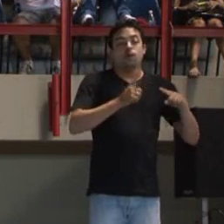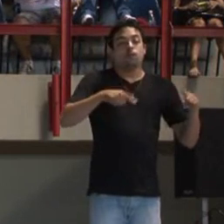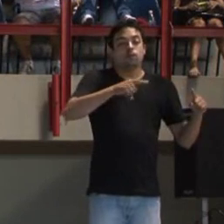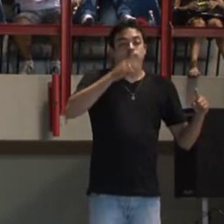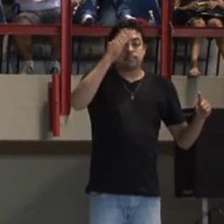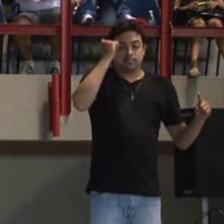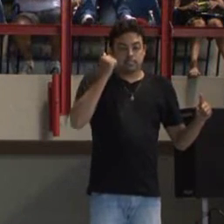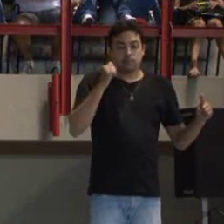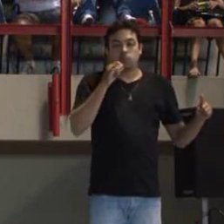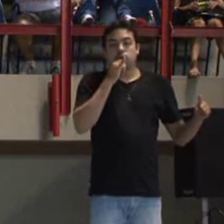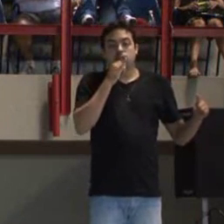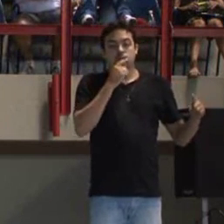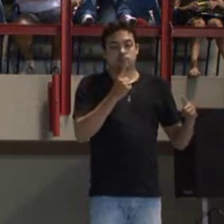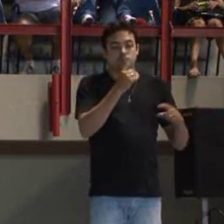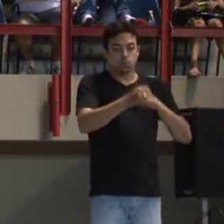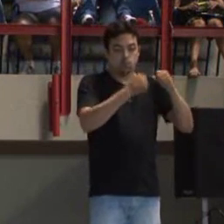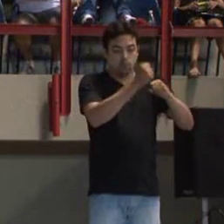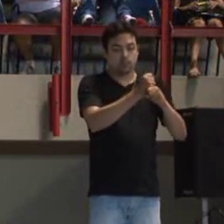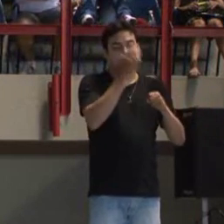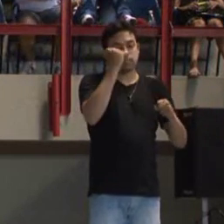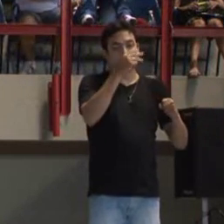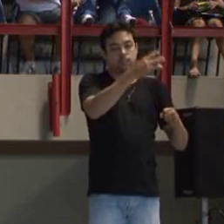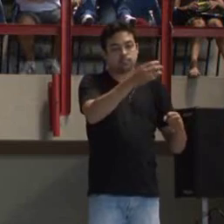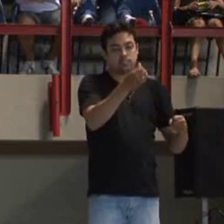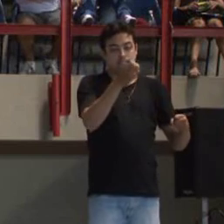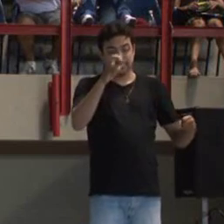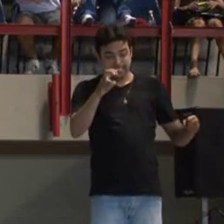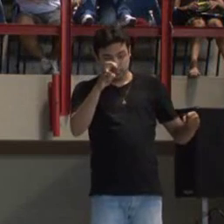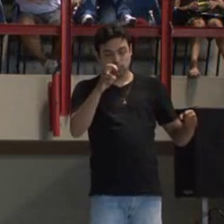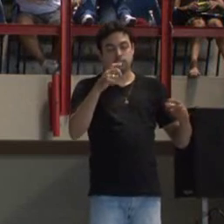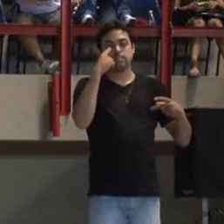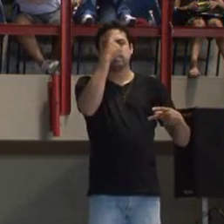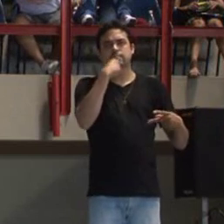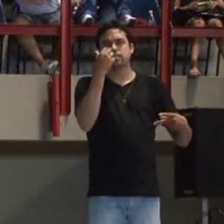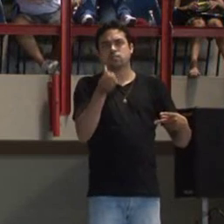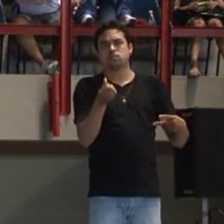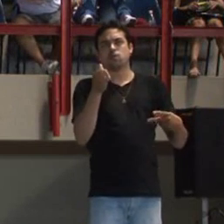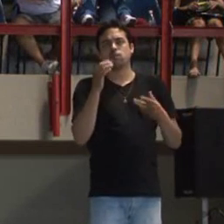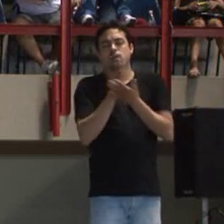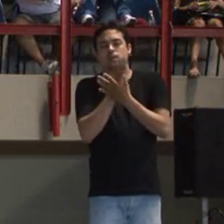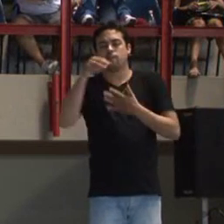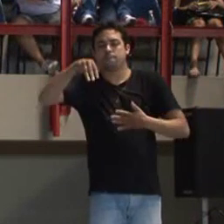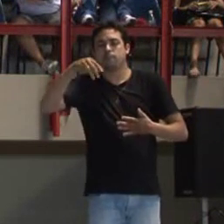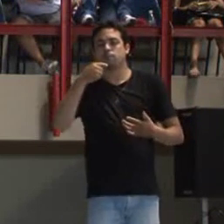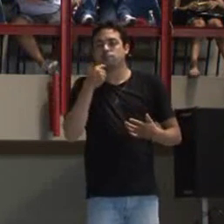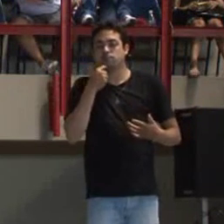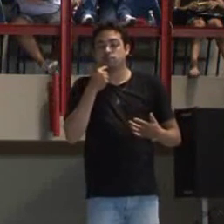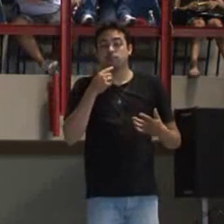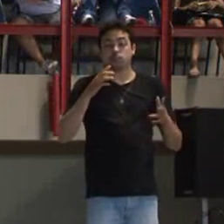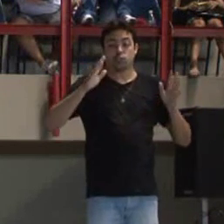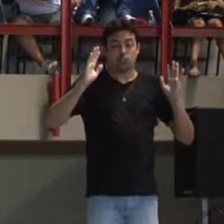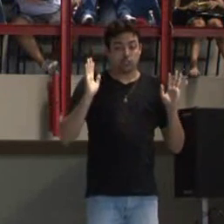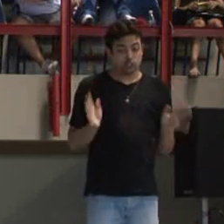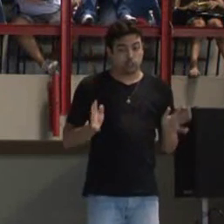que um ano dura 365 dias, 6 horas e alguns minutos. Os caras